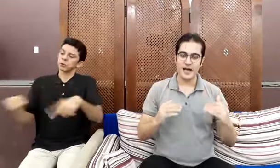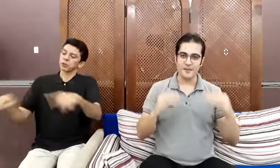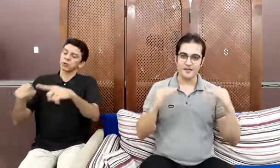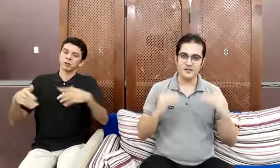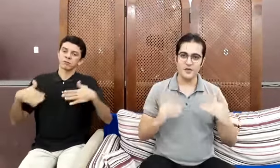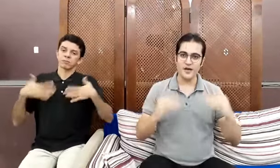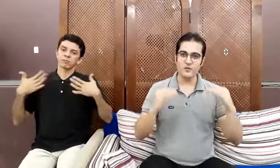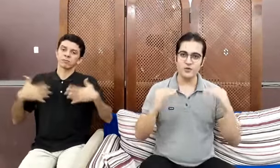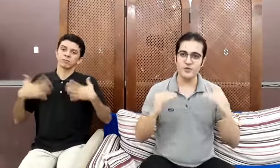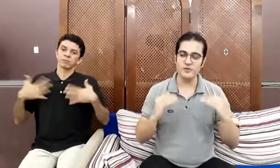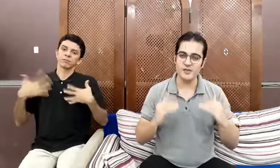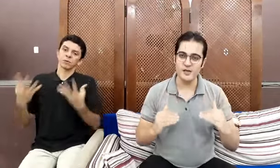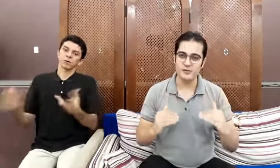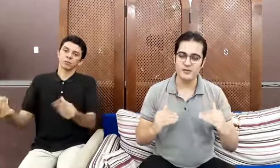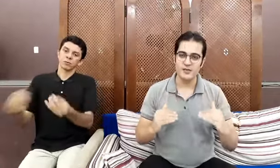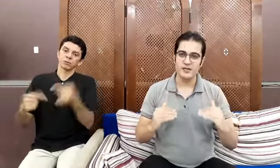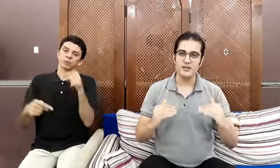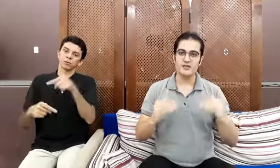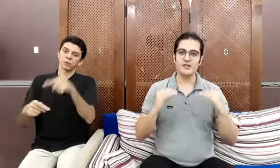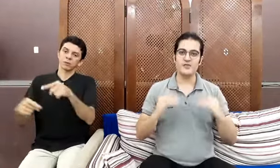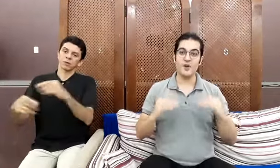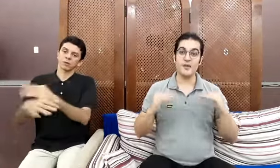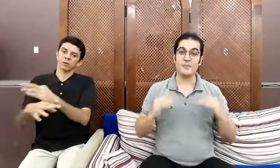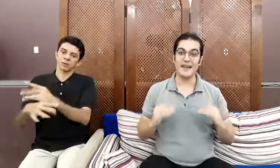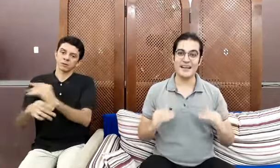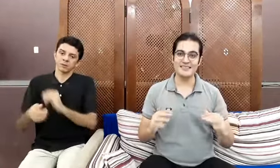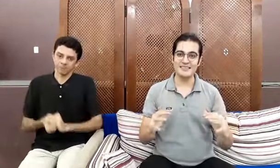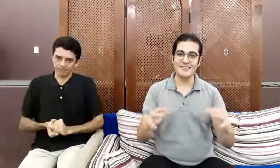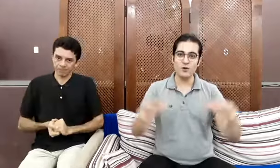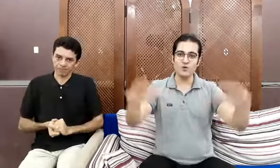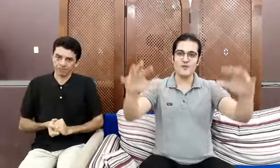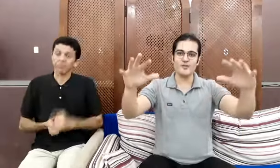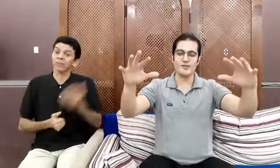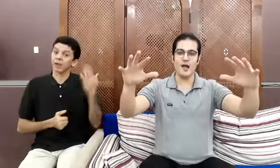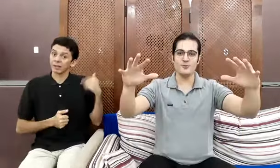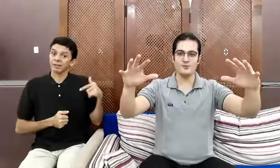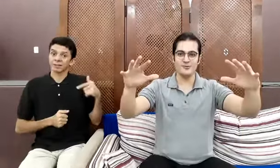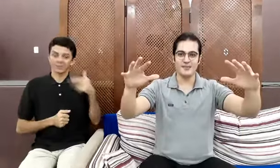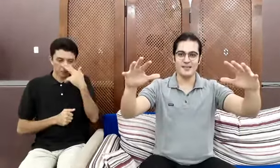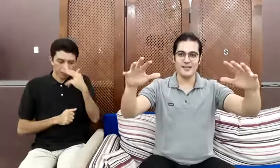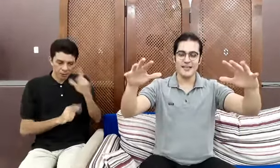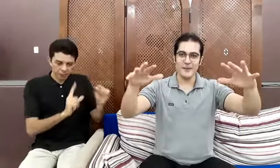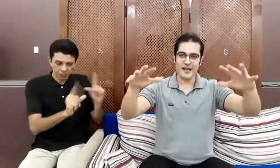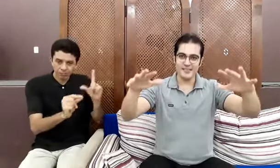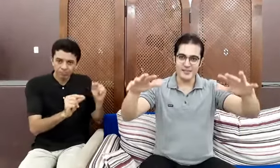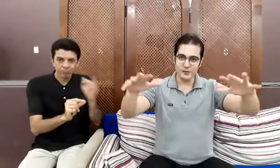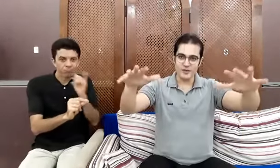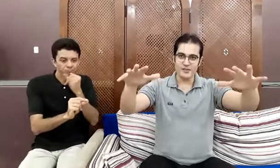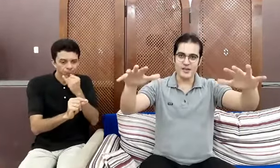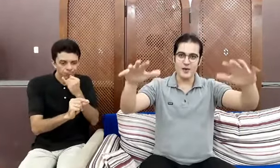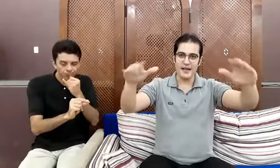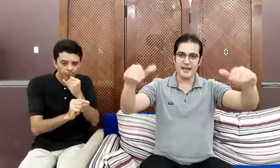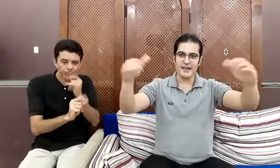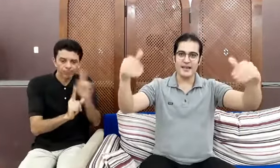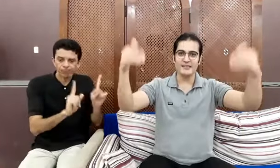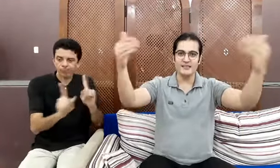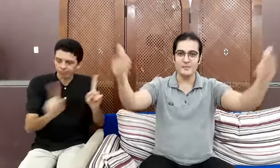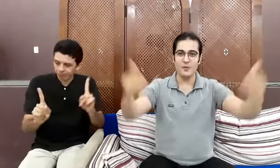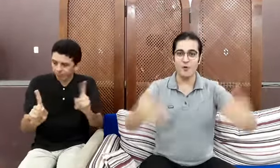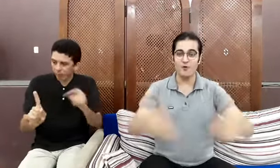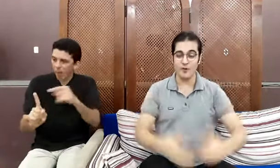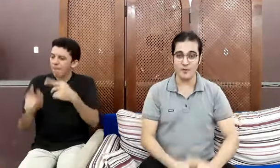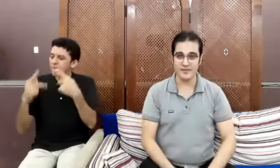a perseguição e a angústia dos cristãos se transforma em pregação do Evangelho, e a pregação do Evangelho alegra aqueles